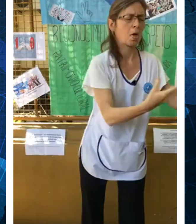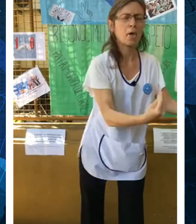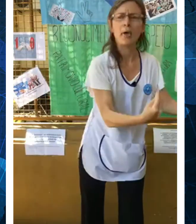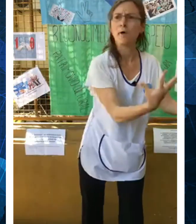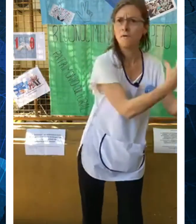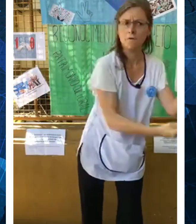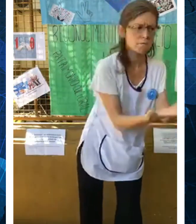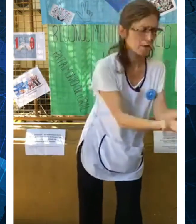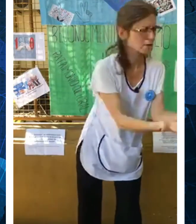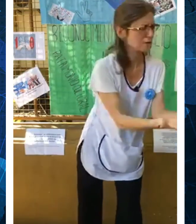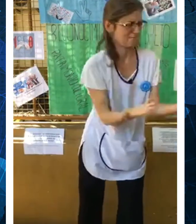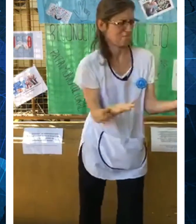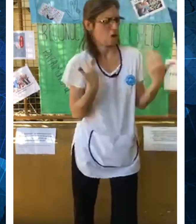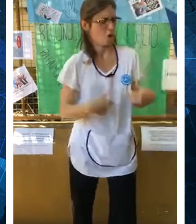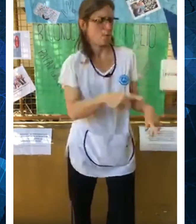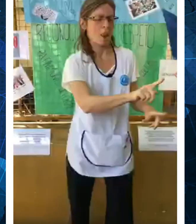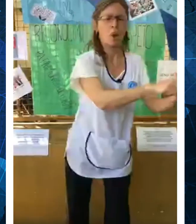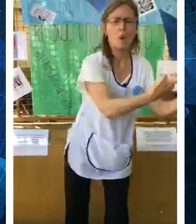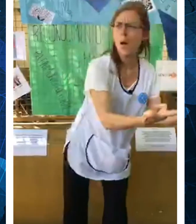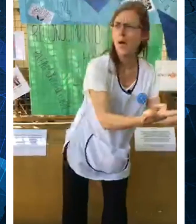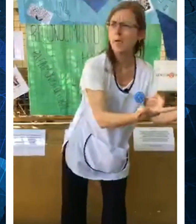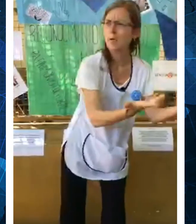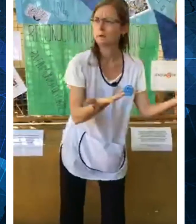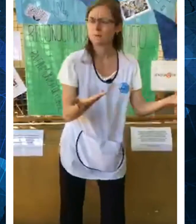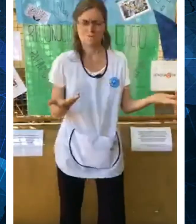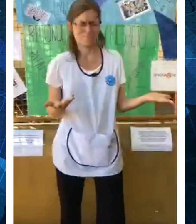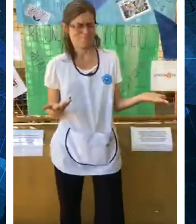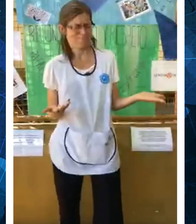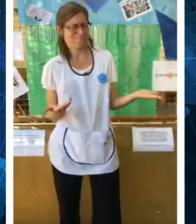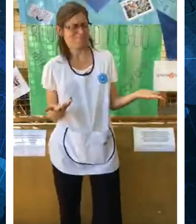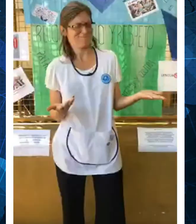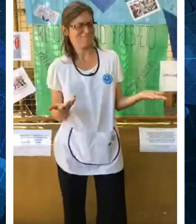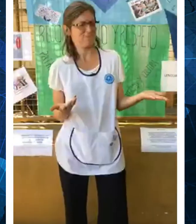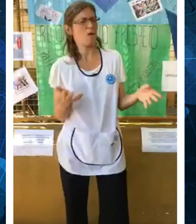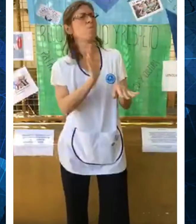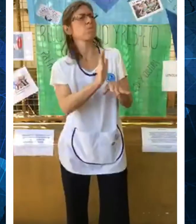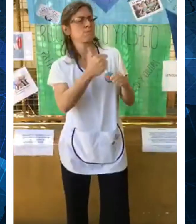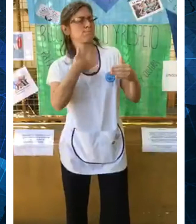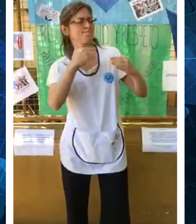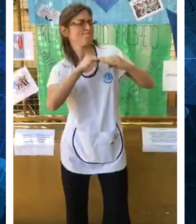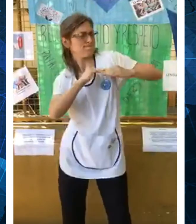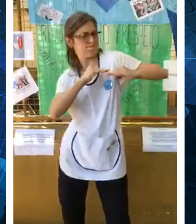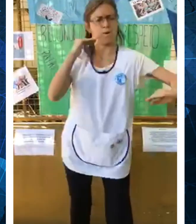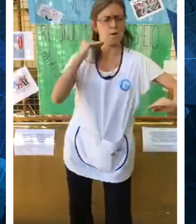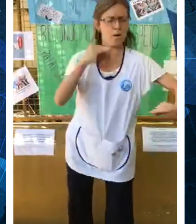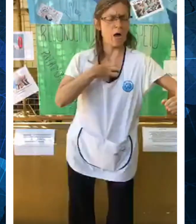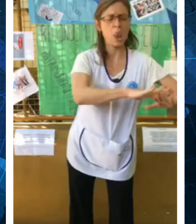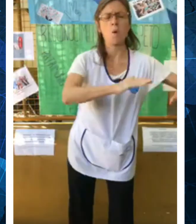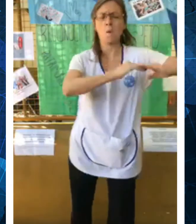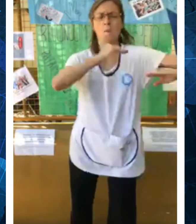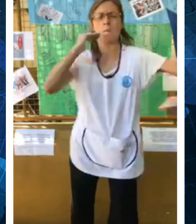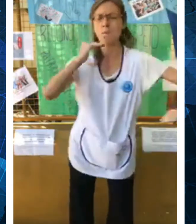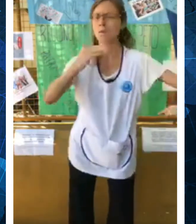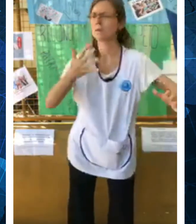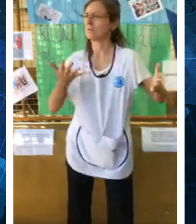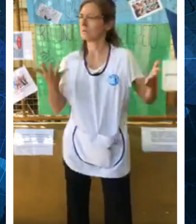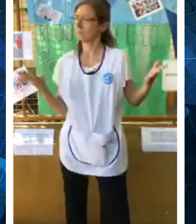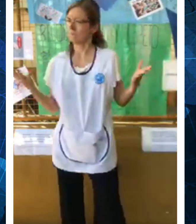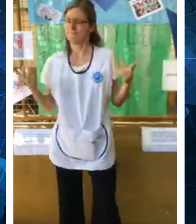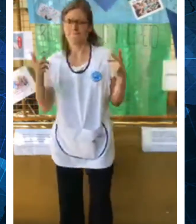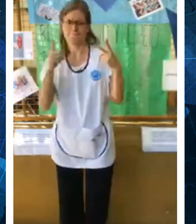¿Pero qué es normal? ¿Qué quiere decir eso? Que el otro es anormal y tiene una falla. ¿Por